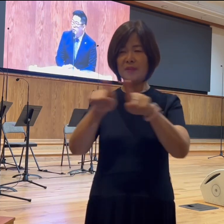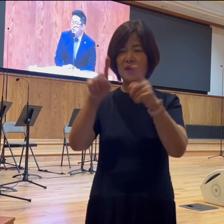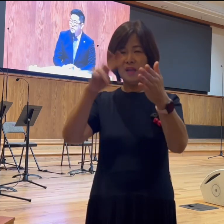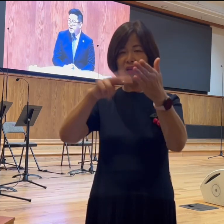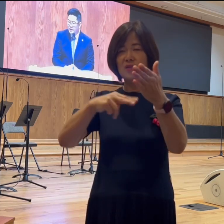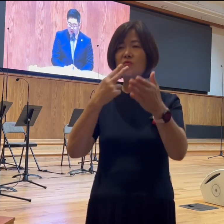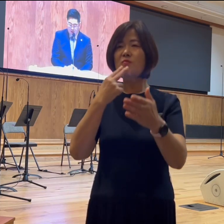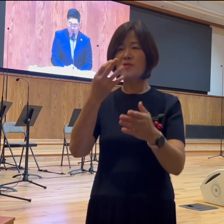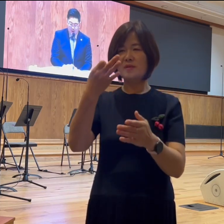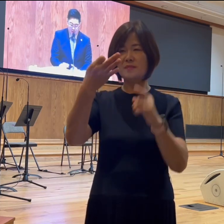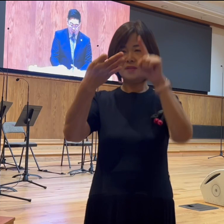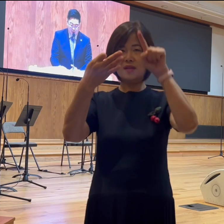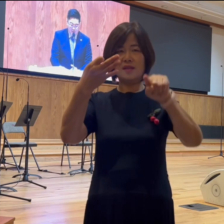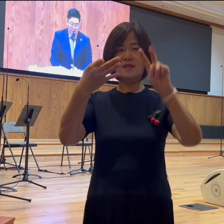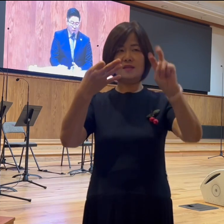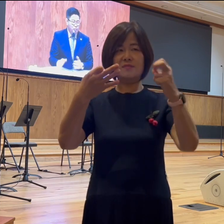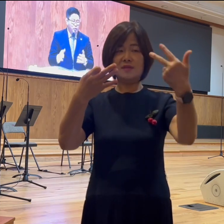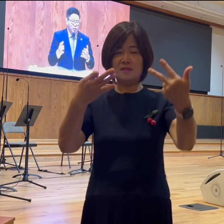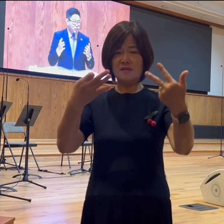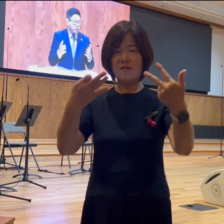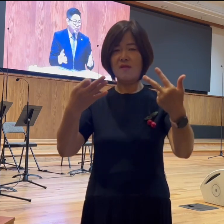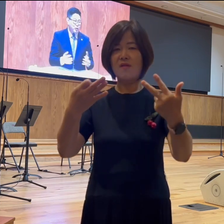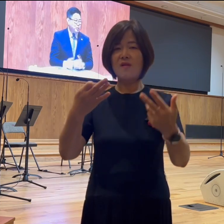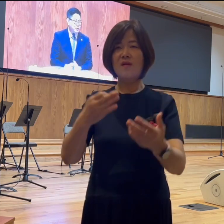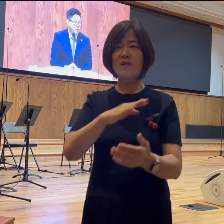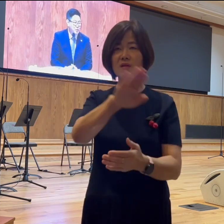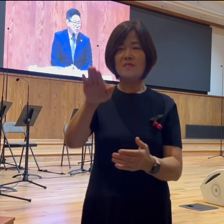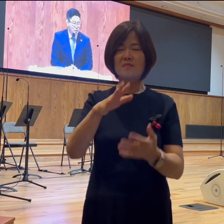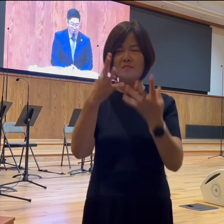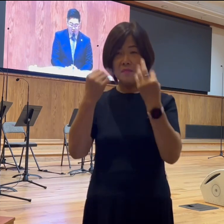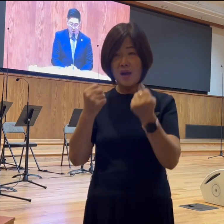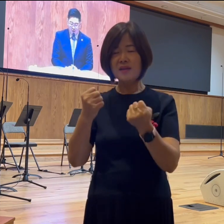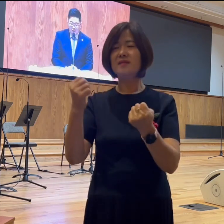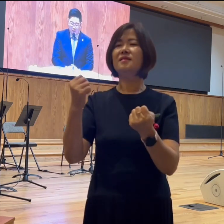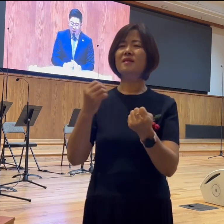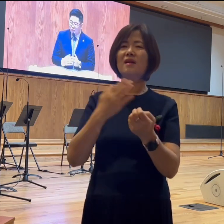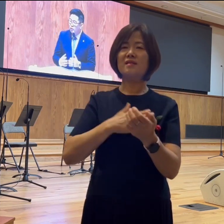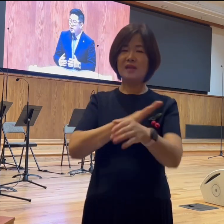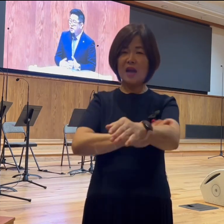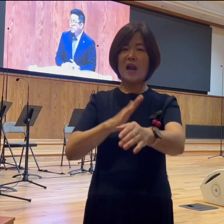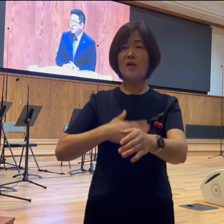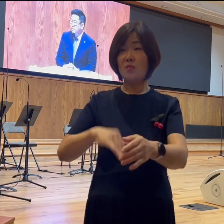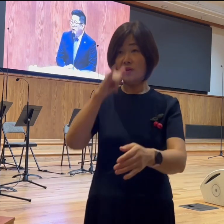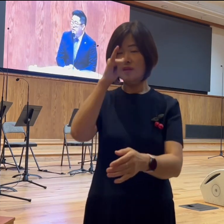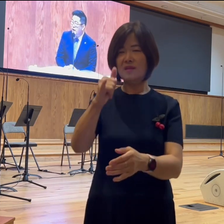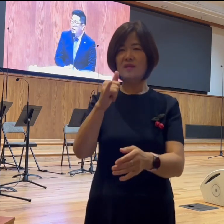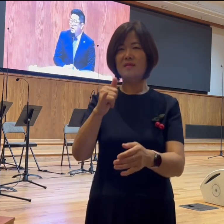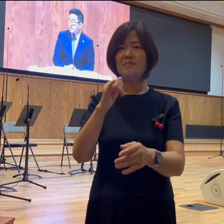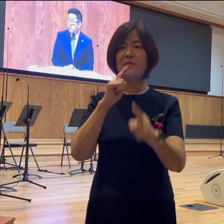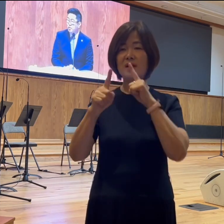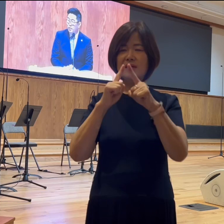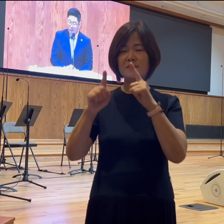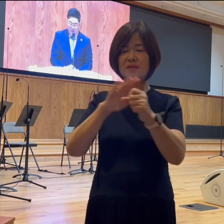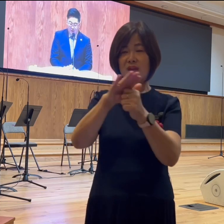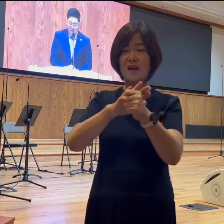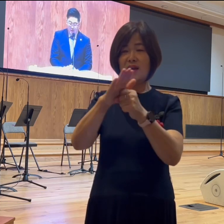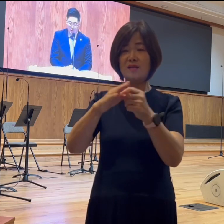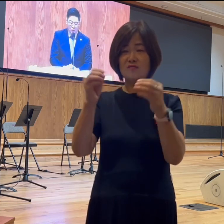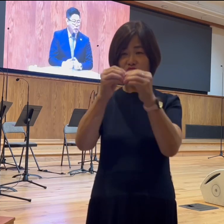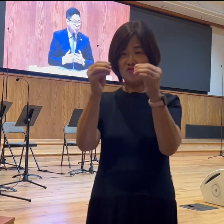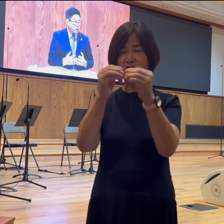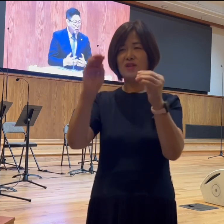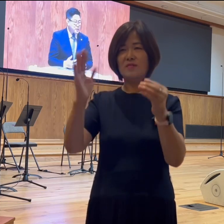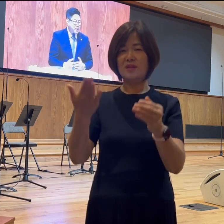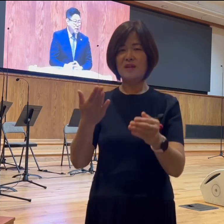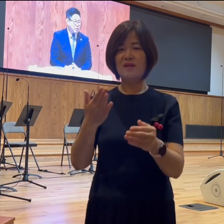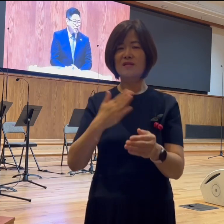요한복음 14장 27절 말씀, 여러분 여러 번 들어보셨고 또 많은 분들이 참 많이 사랑하는 구절입니다. 저도 이